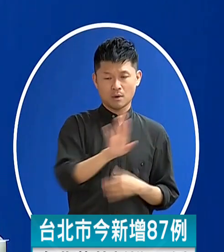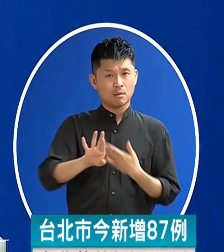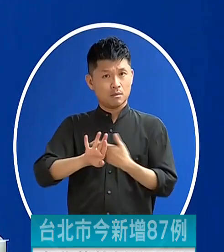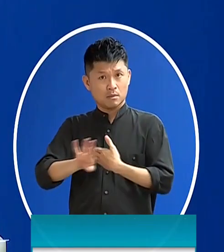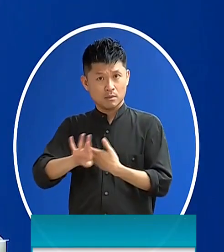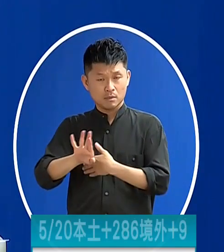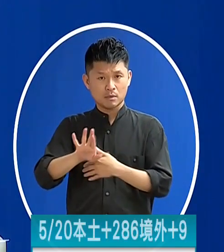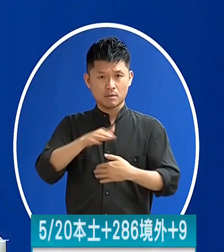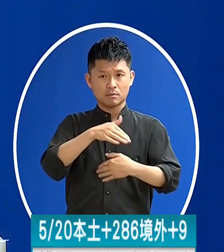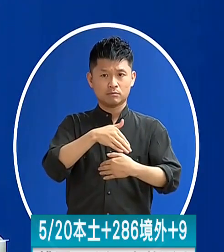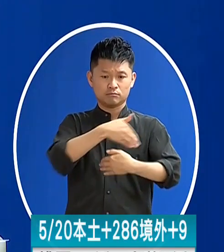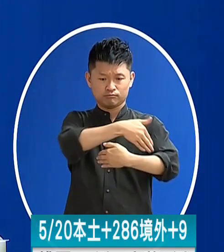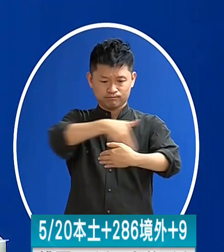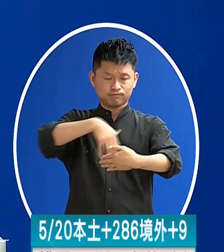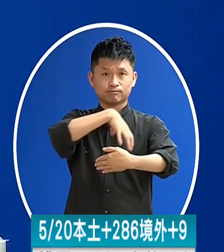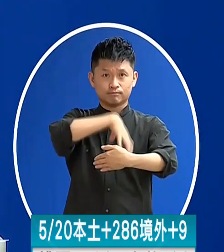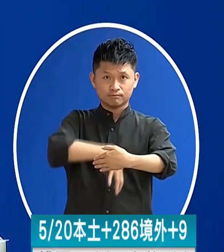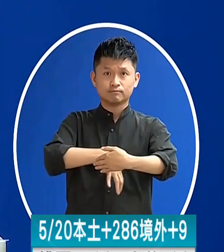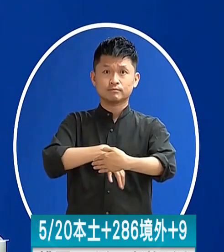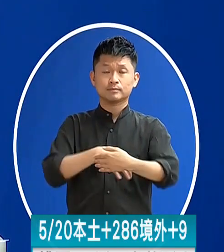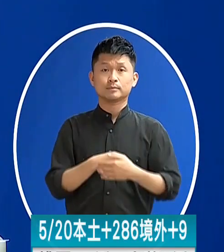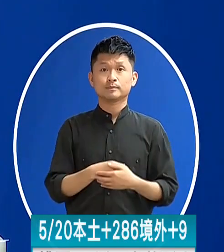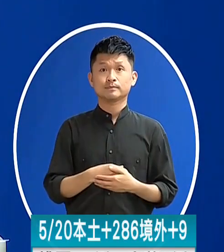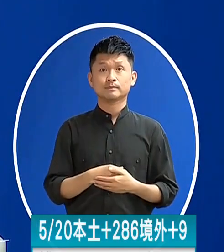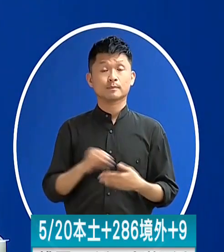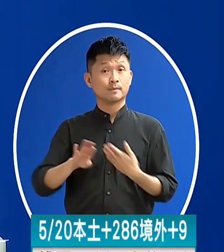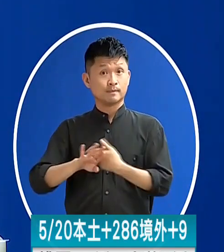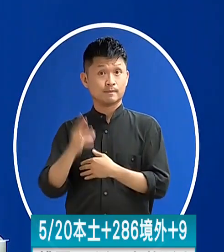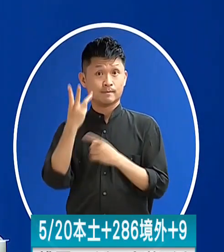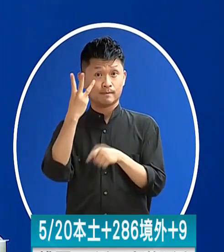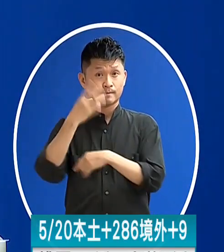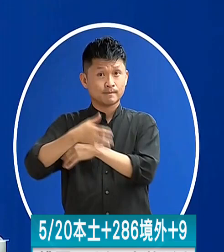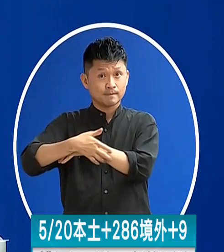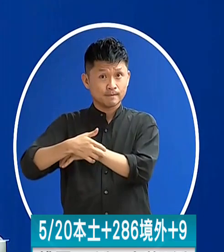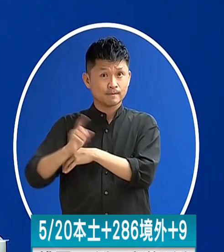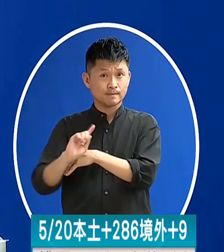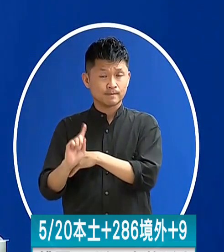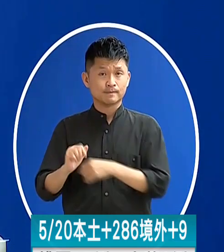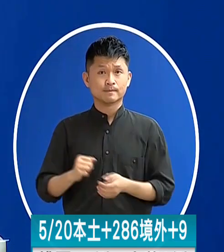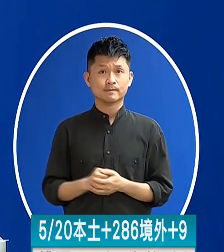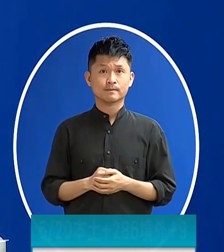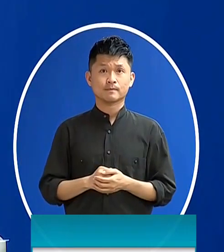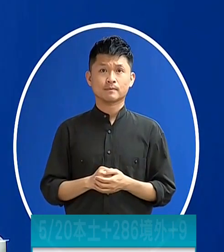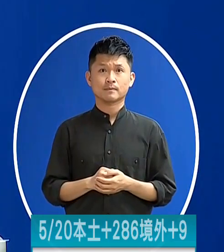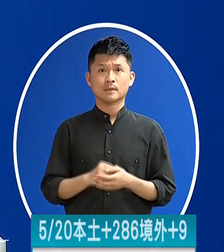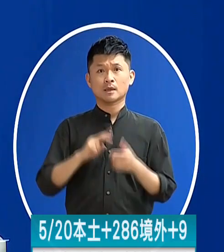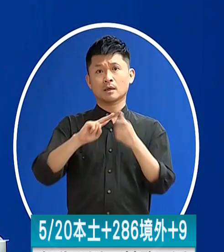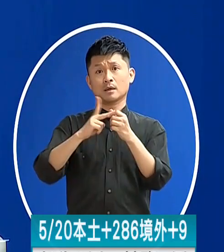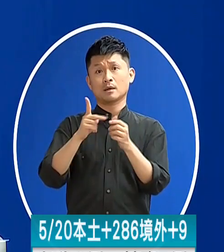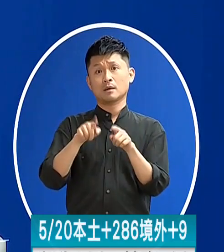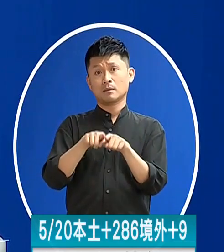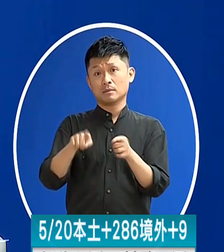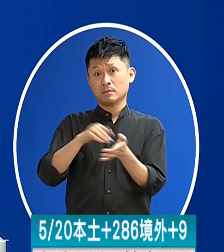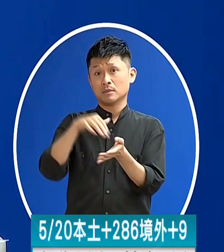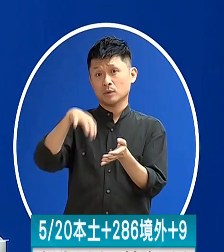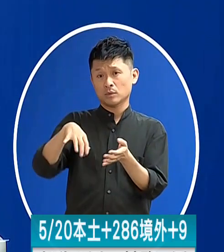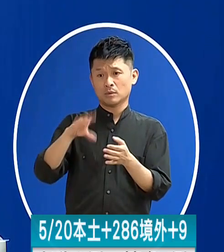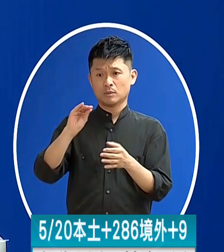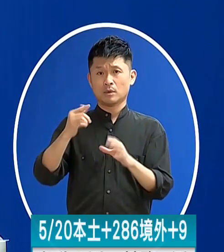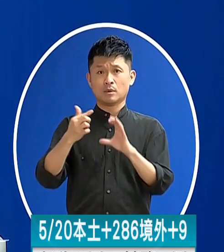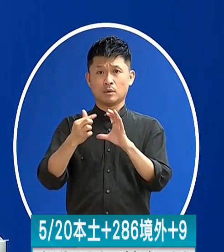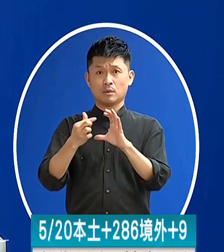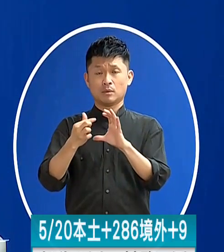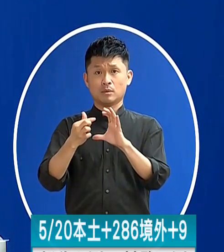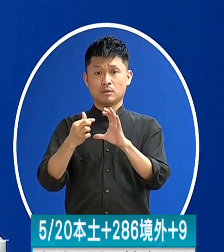案，她是案2683，一名70多岁的女性哦。她原本呢都是在万华工作，平时是独居的情形。